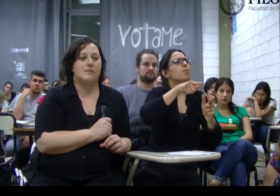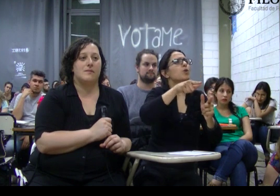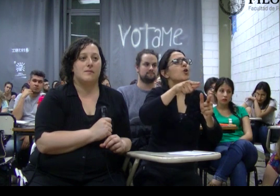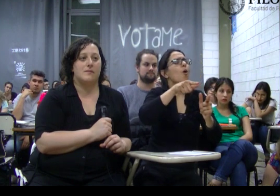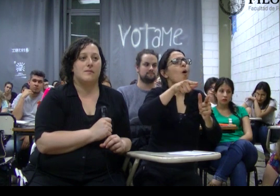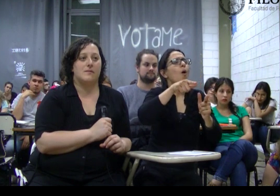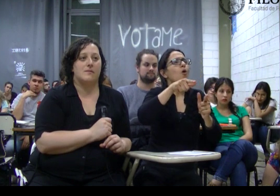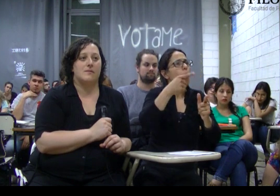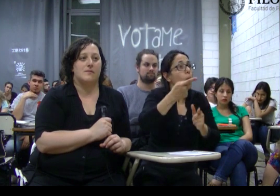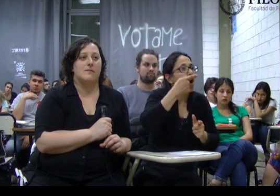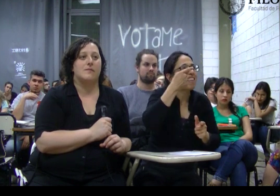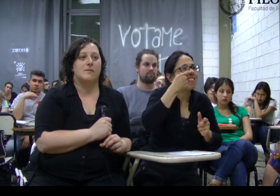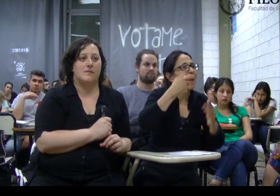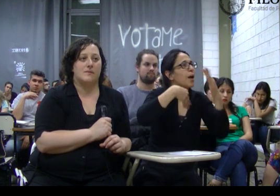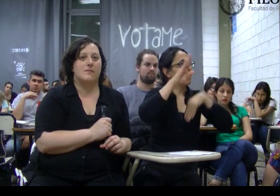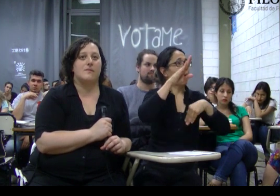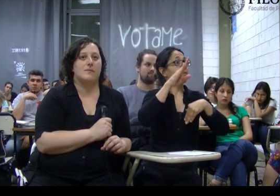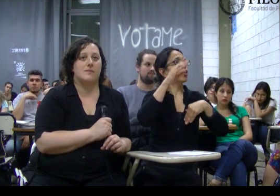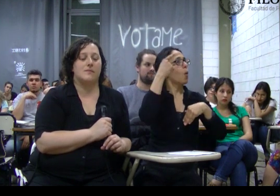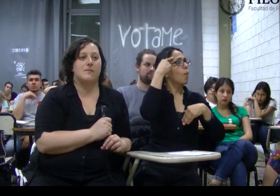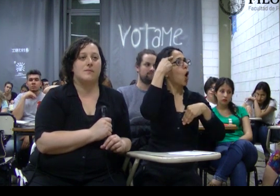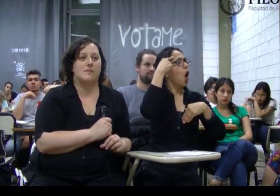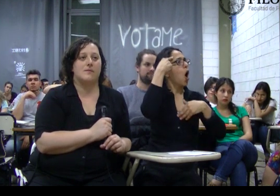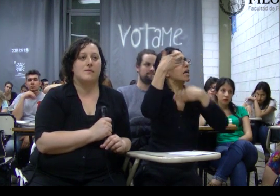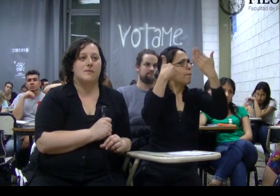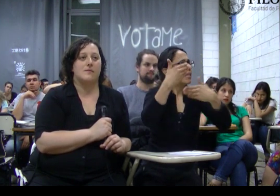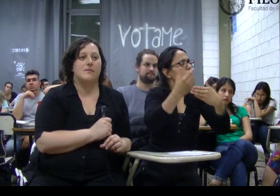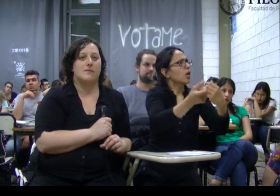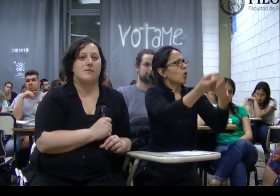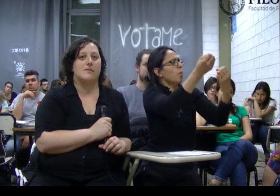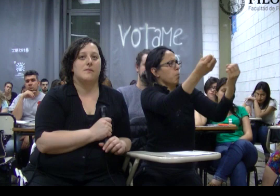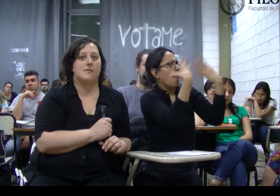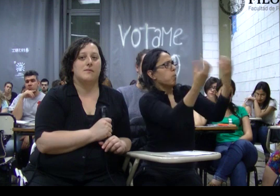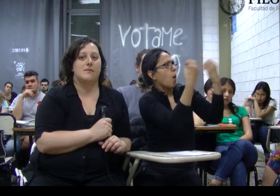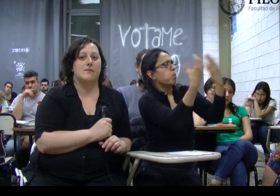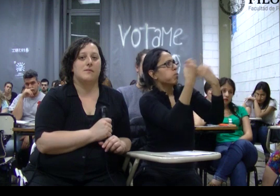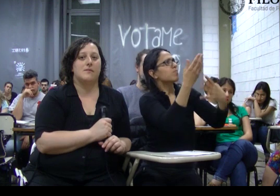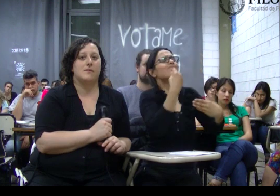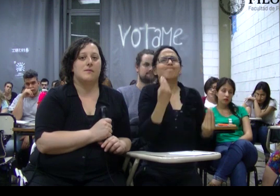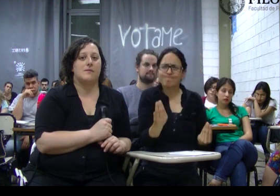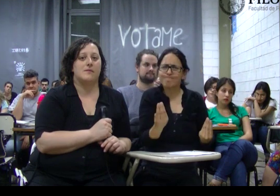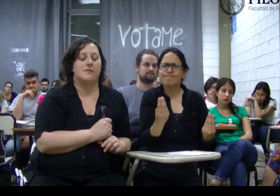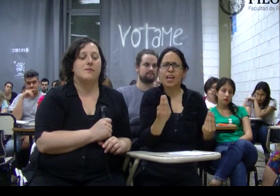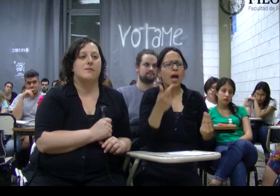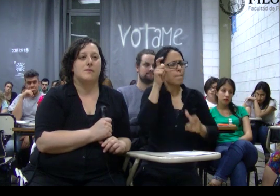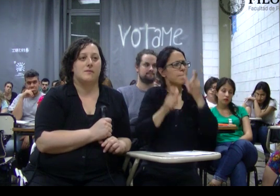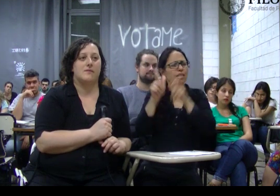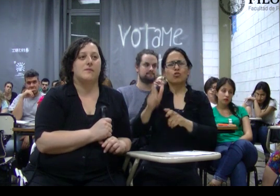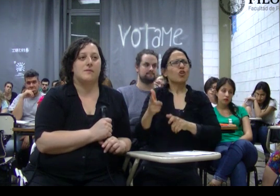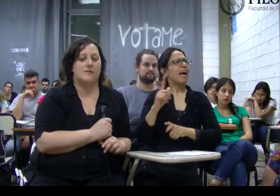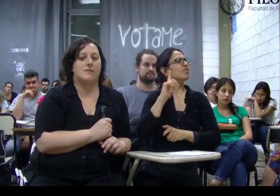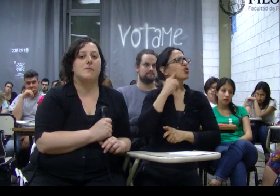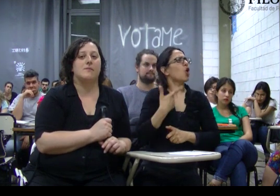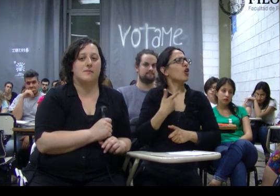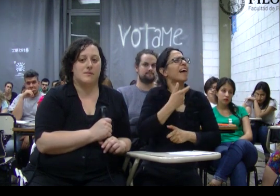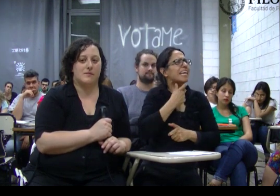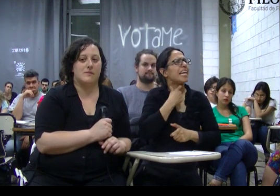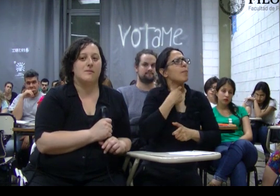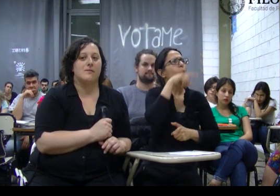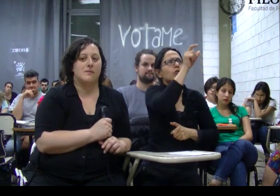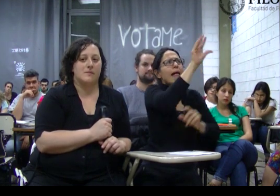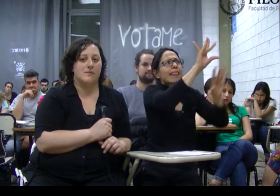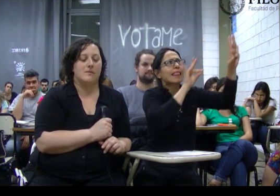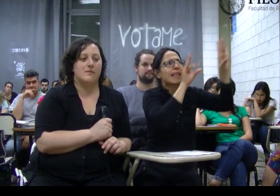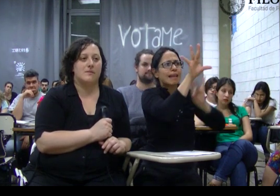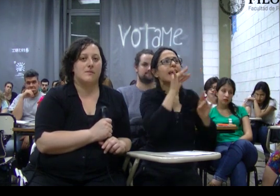la capacitación que habían recibido, qué es lo que las personas sordas van a querer transmitir, cuáles son los temas prioritarios